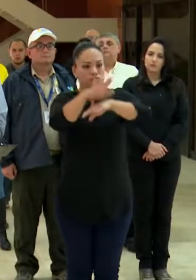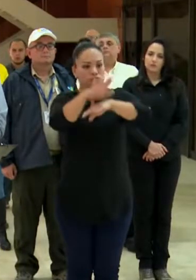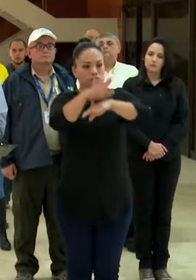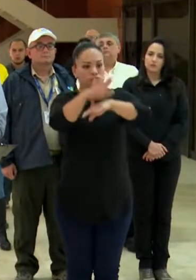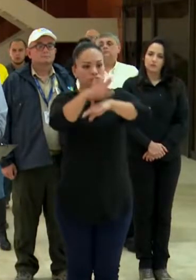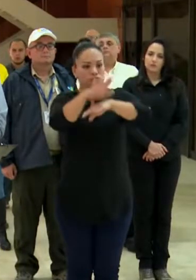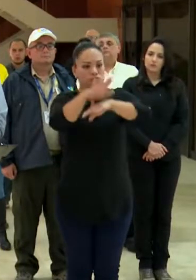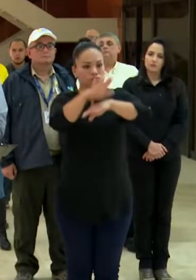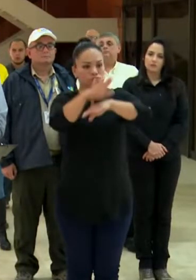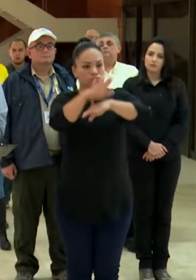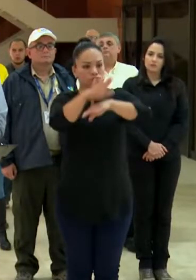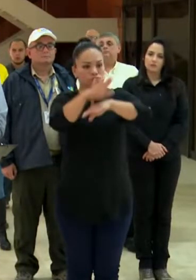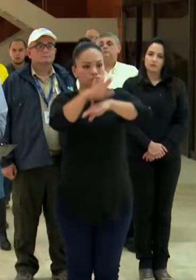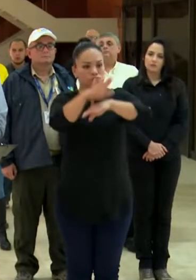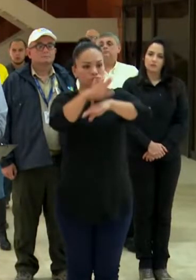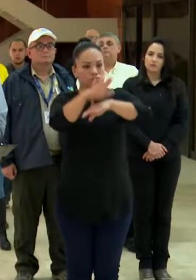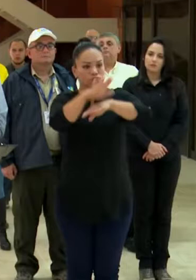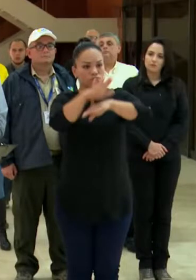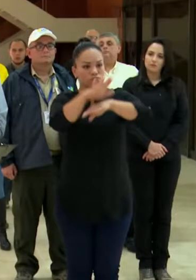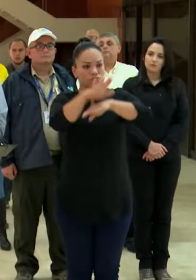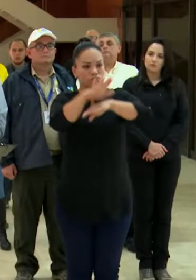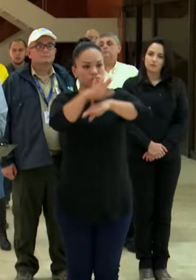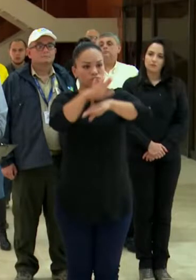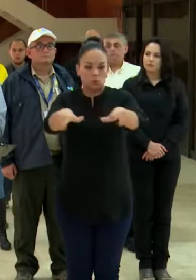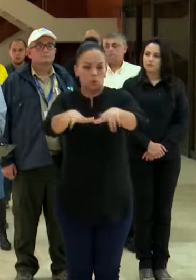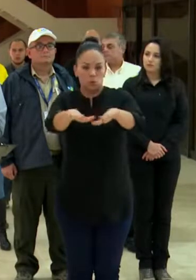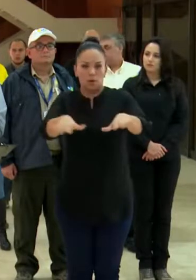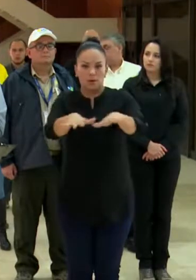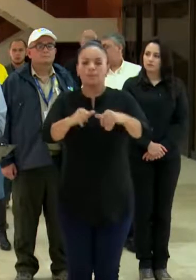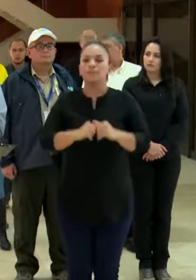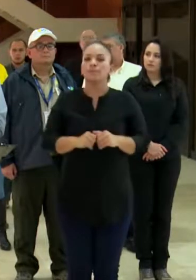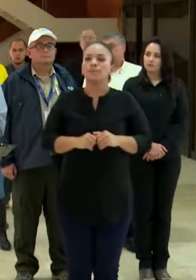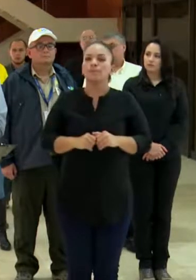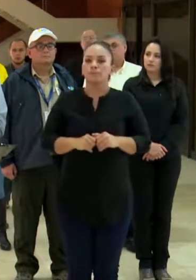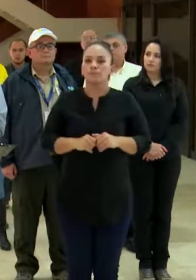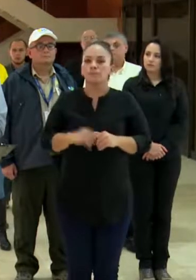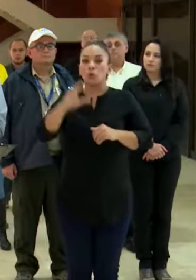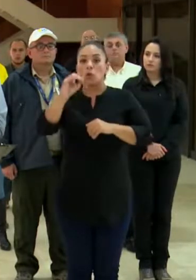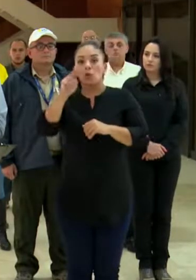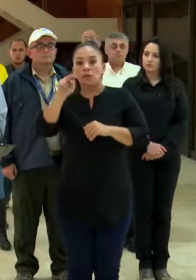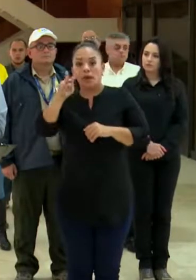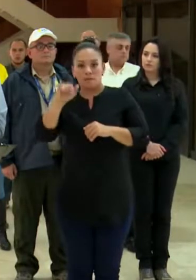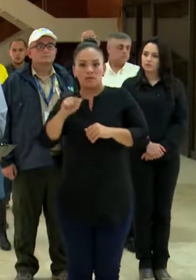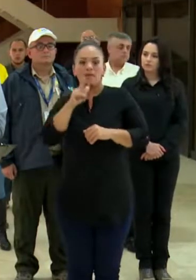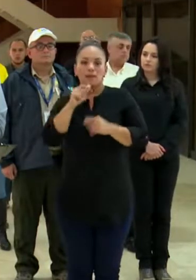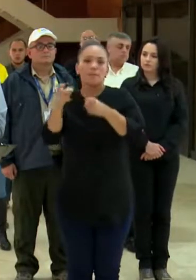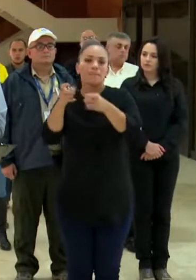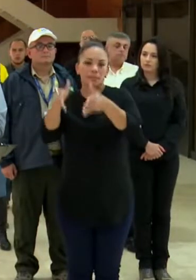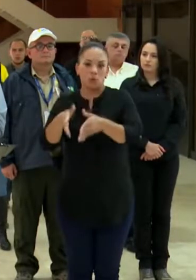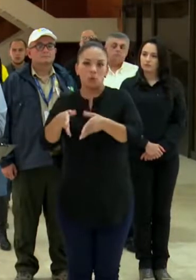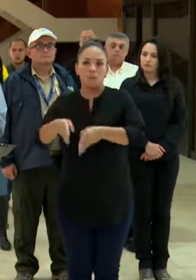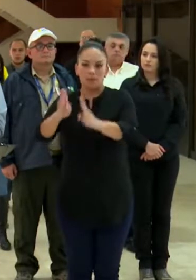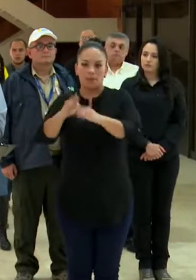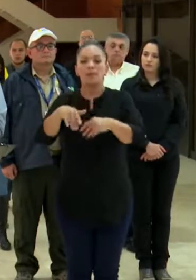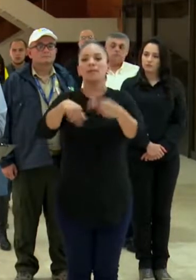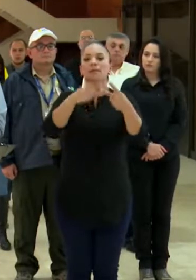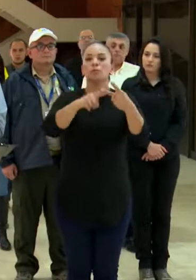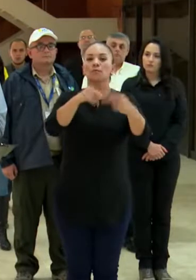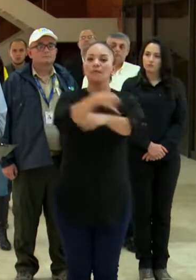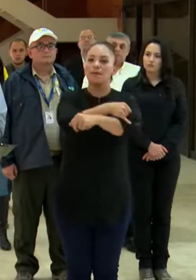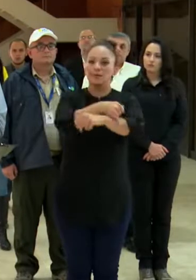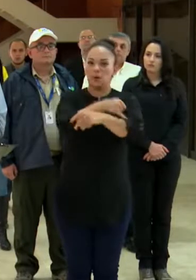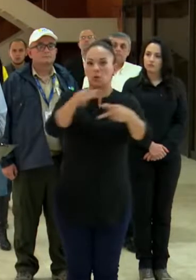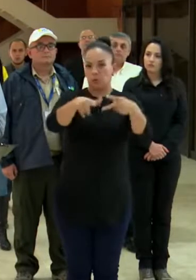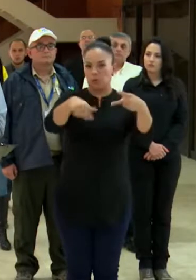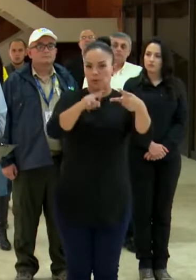supervisor o a quien esté coordinando las acciones en campo, generalmente a lo que es CONAVI sería el administrador vial y después el ingeniero de zona, y